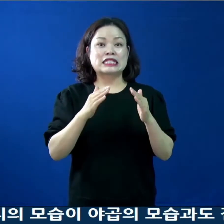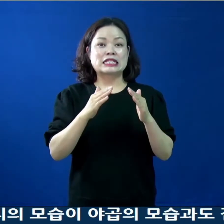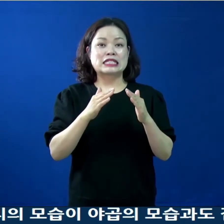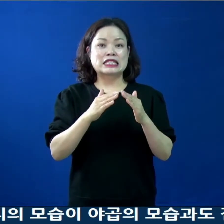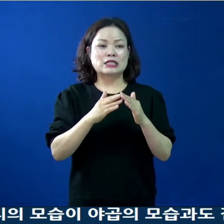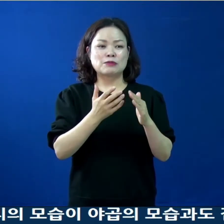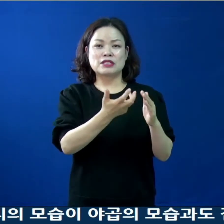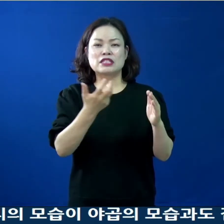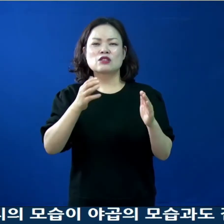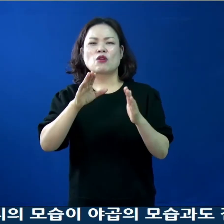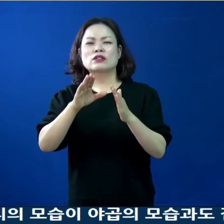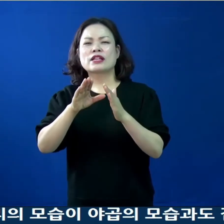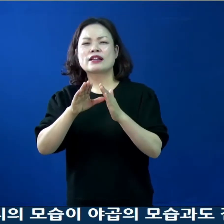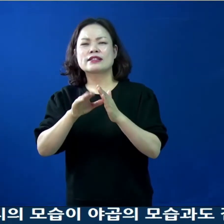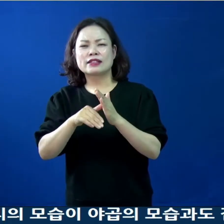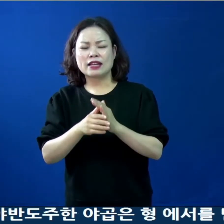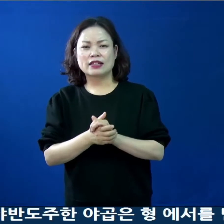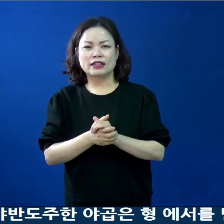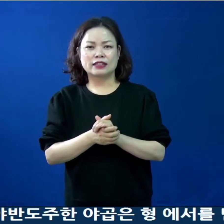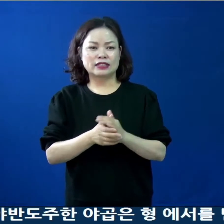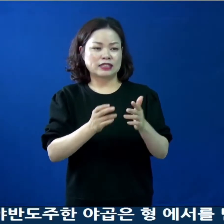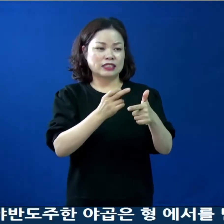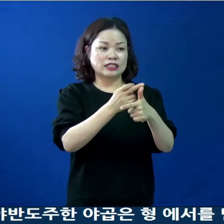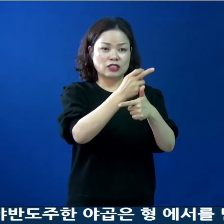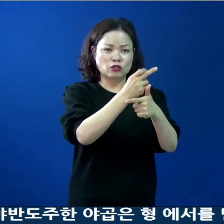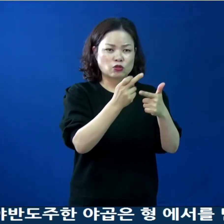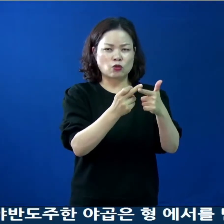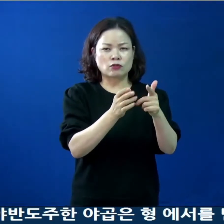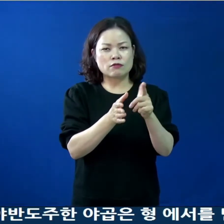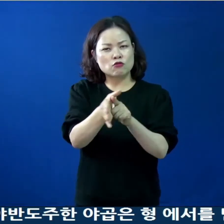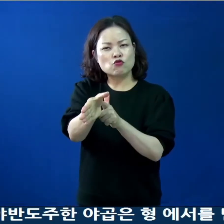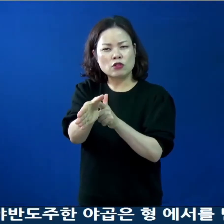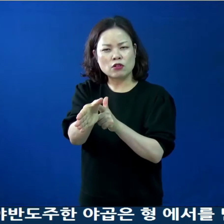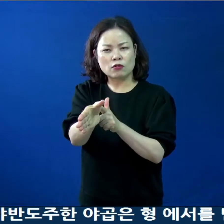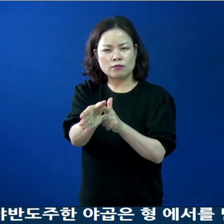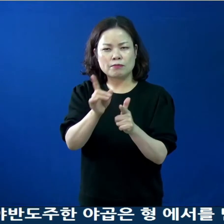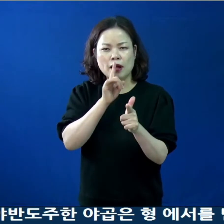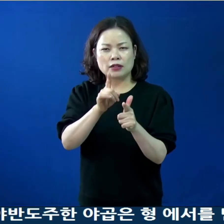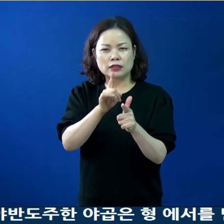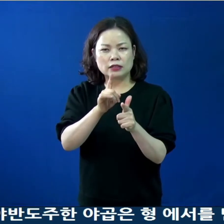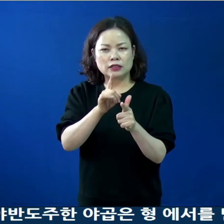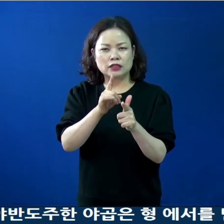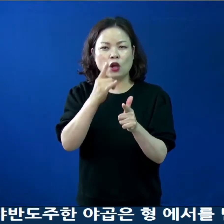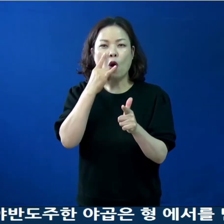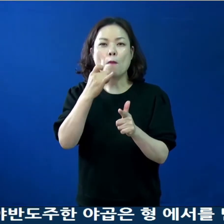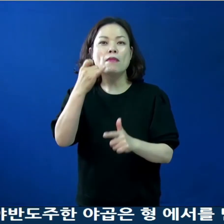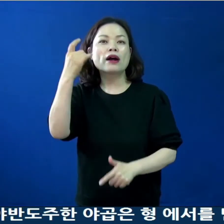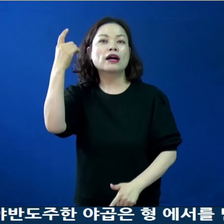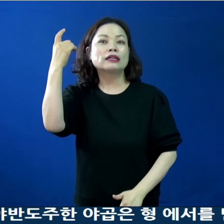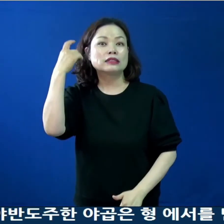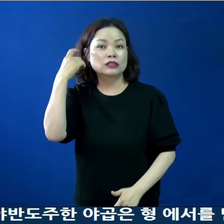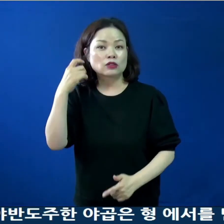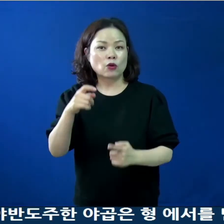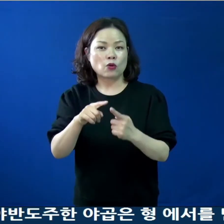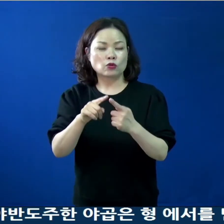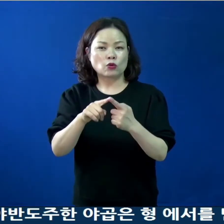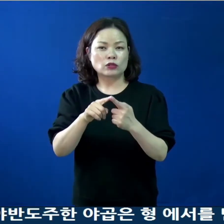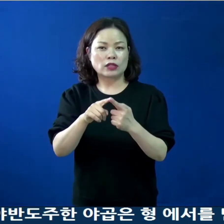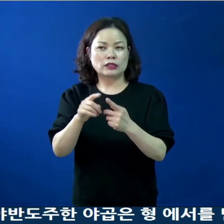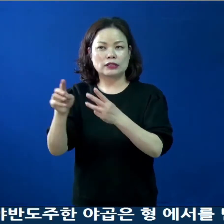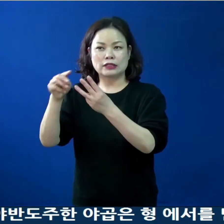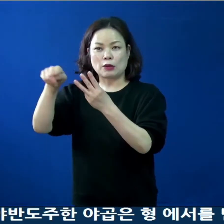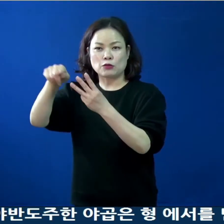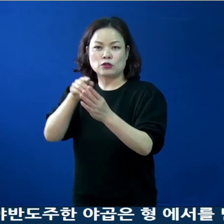야곱이 떠날 때에 에서가 동생을 죽이겠다 그랬거든요. 그 이야기를 엄마가 듣고 이제 야곱을 빨리 보낸